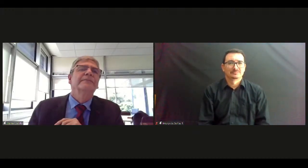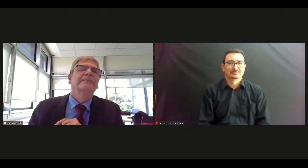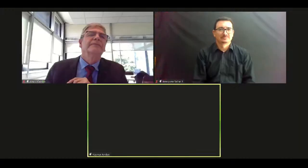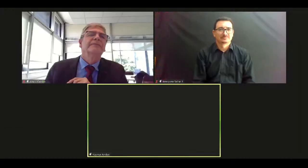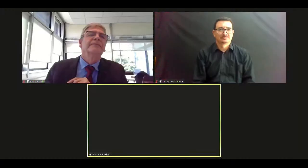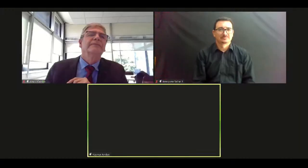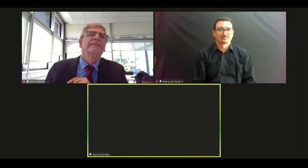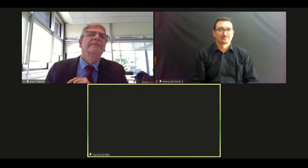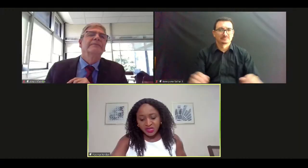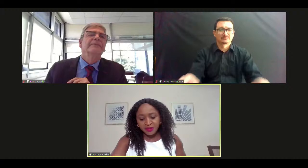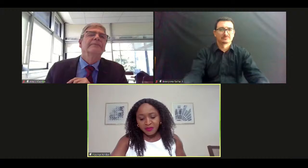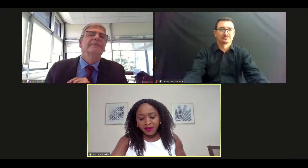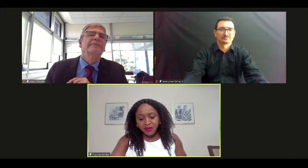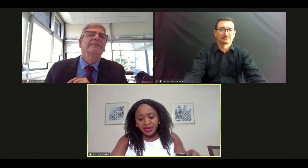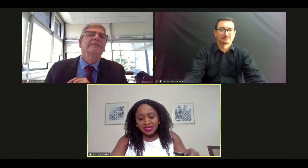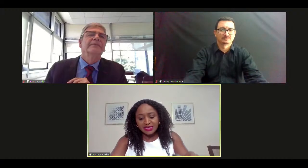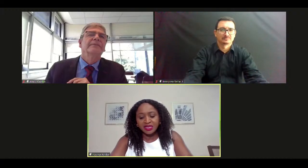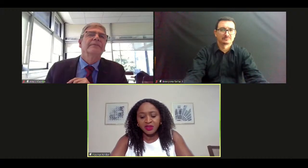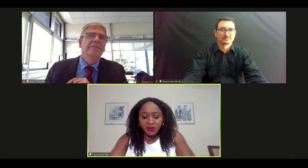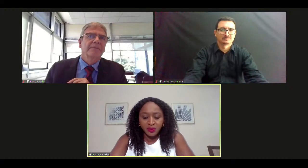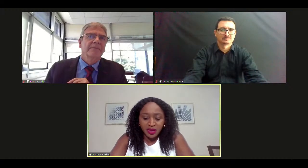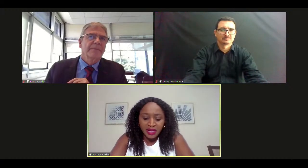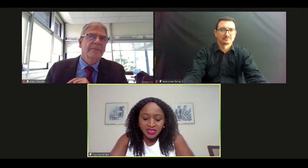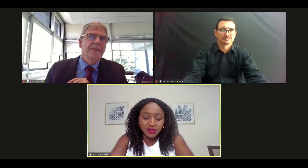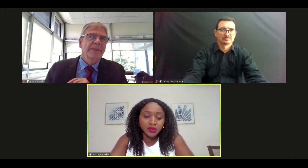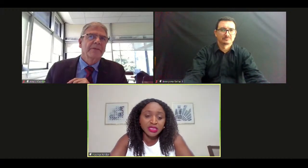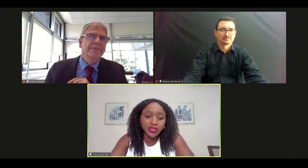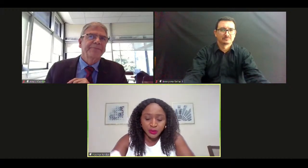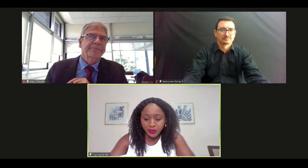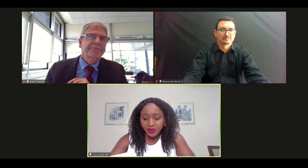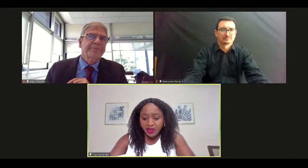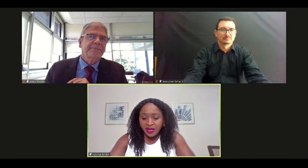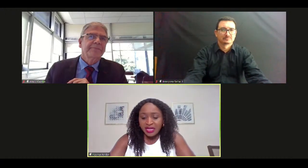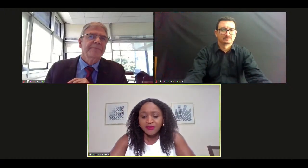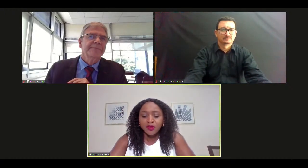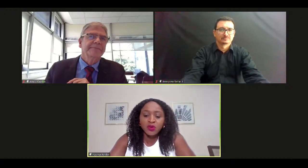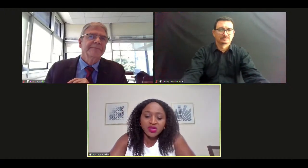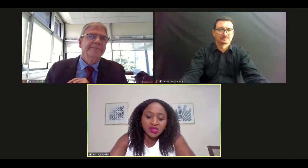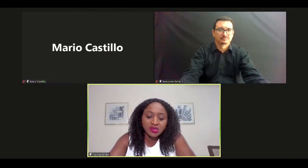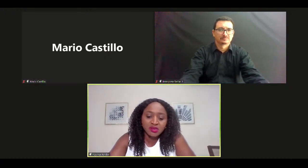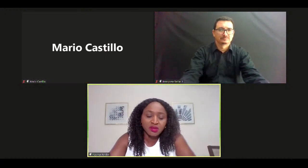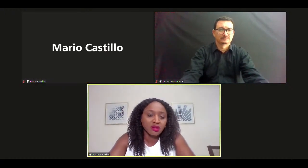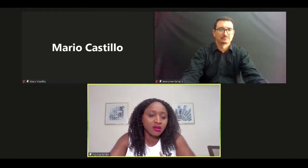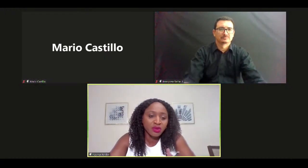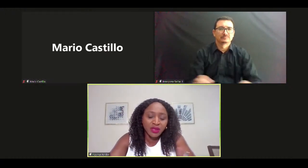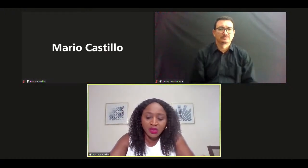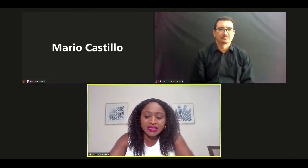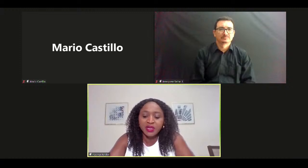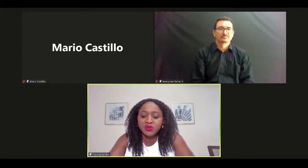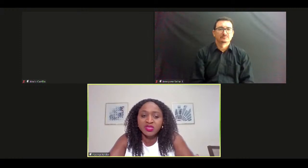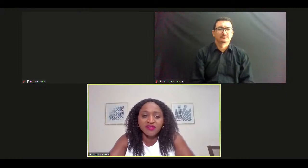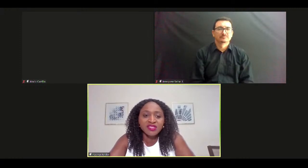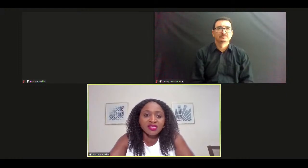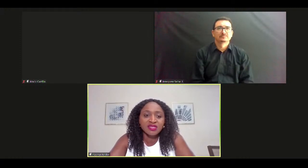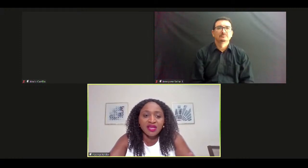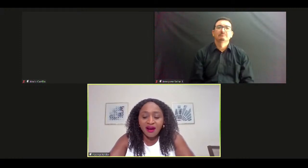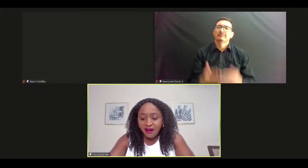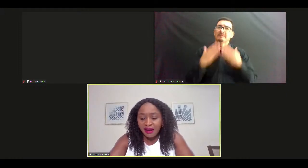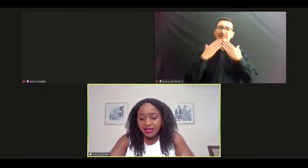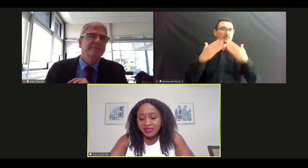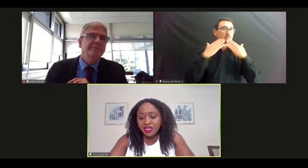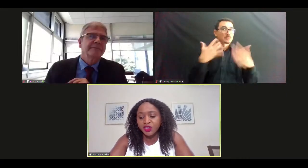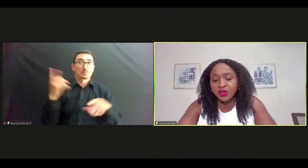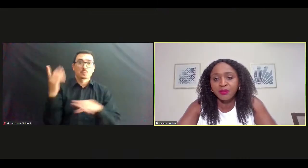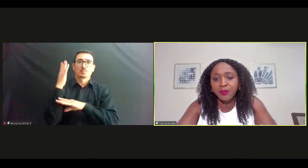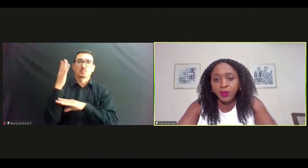Thank you so much for that, Mr. Mario Castillo Astudillo. And of course, without a doubt, services